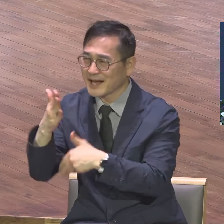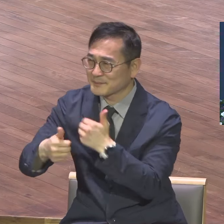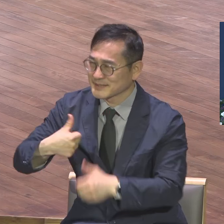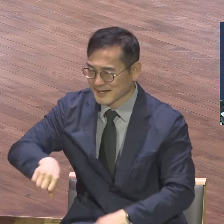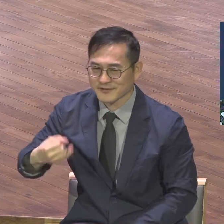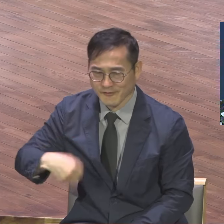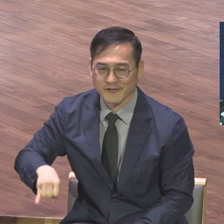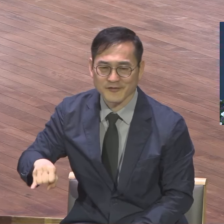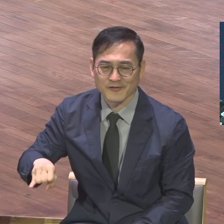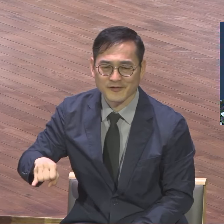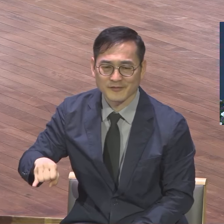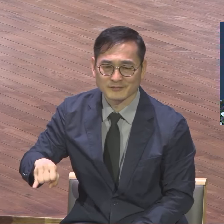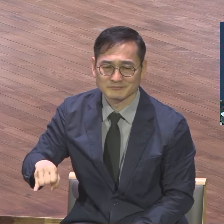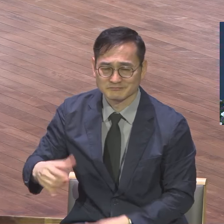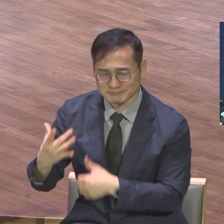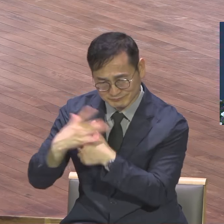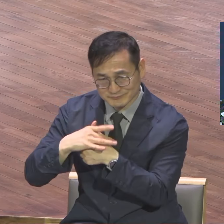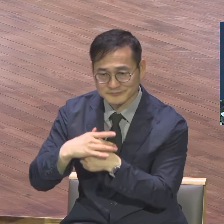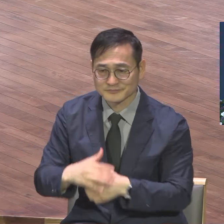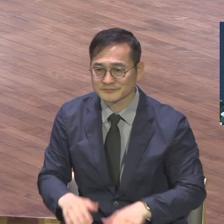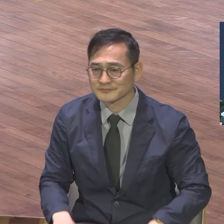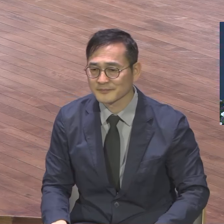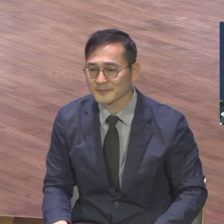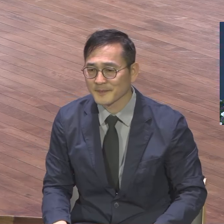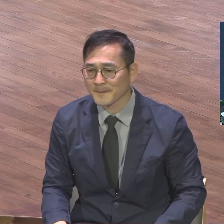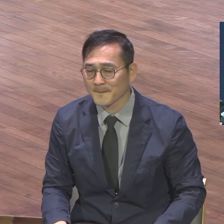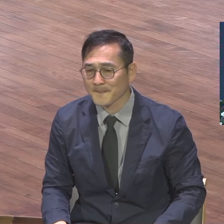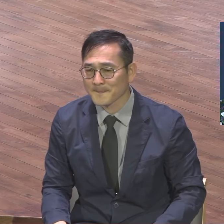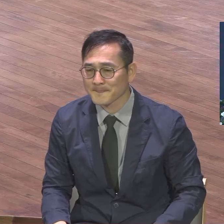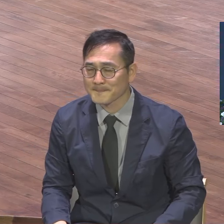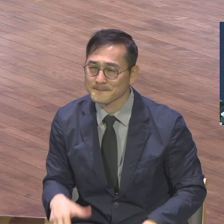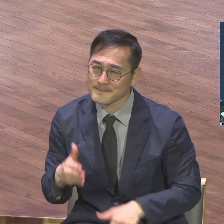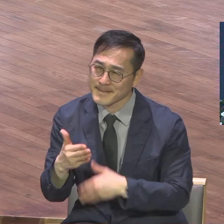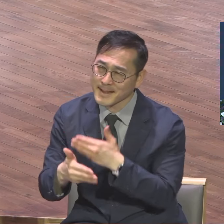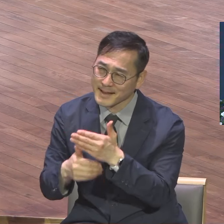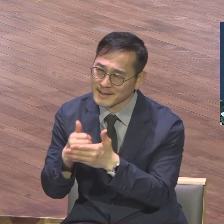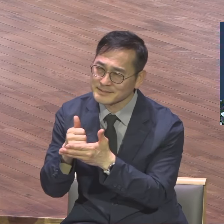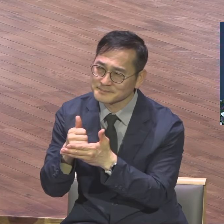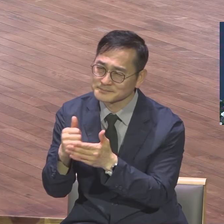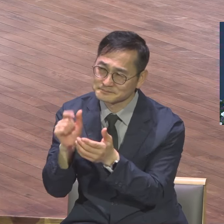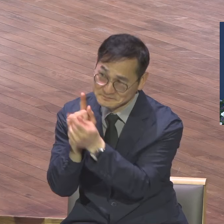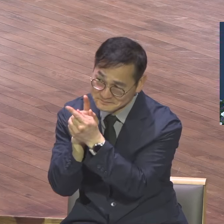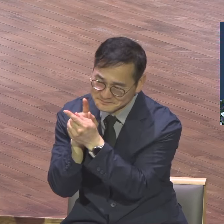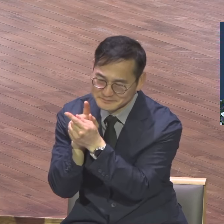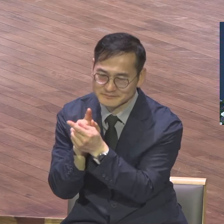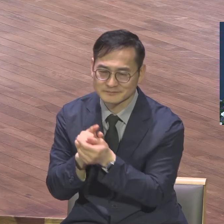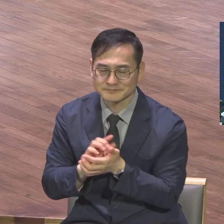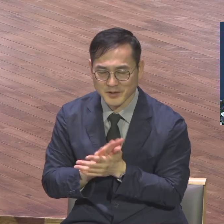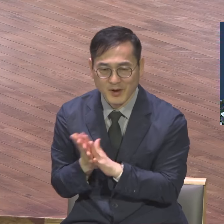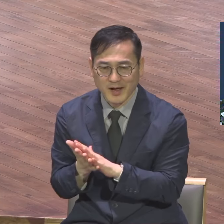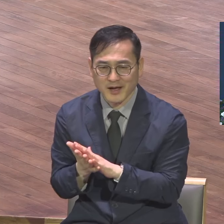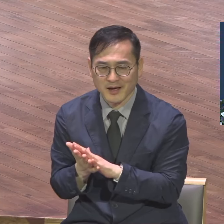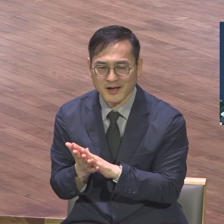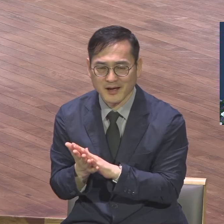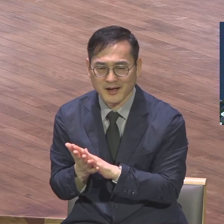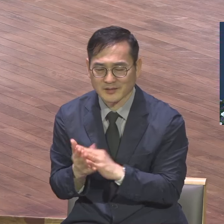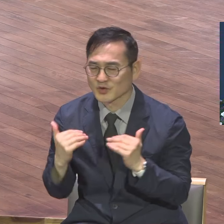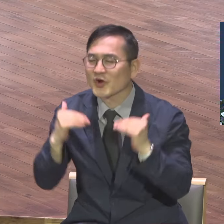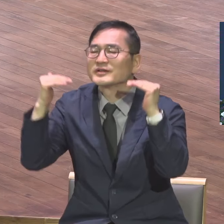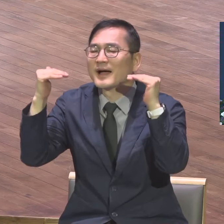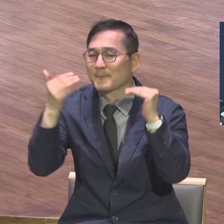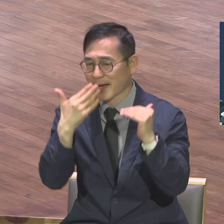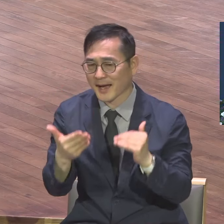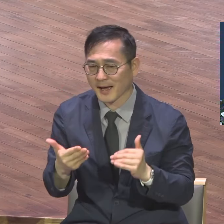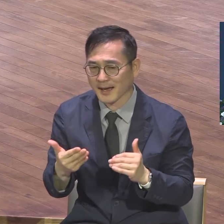따라오시면 돼요. 그냥 따라오면 변화와 놀라운 성장이 일어나게 돼 있어요. 이 콩나물 물을 주면 다 쏟아져. 한 그릇